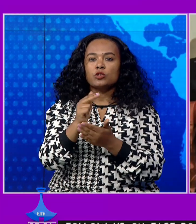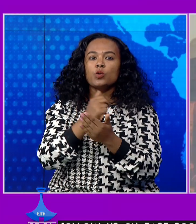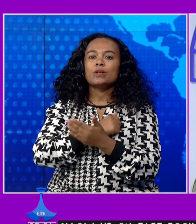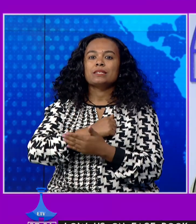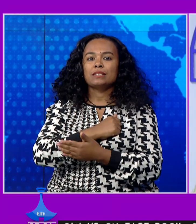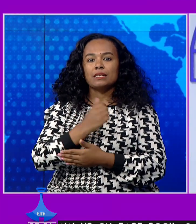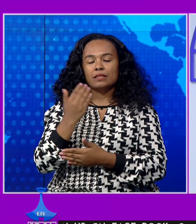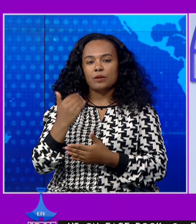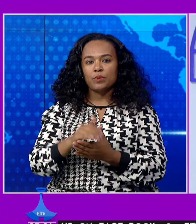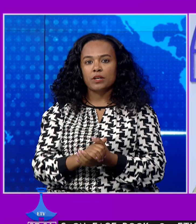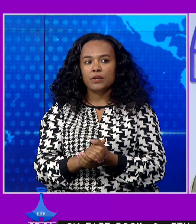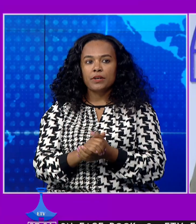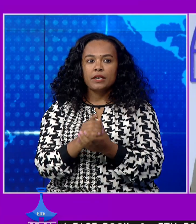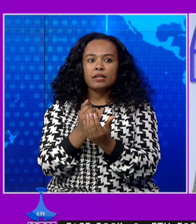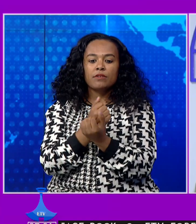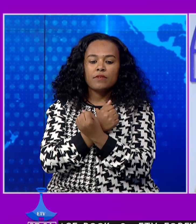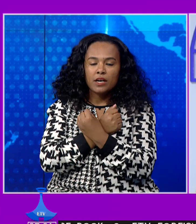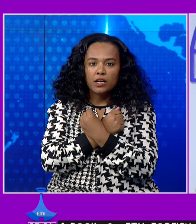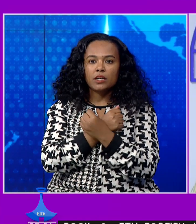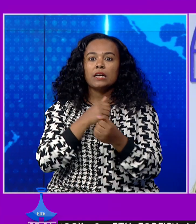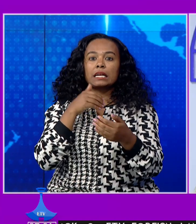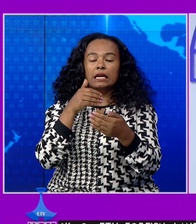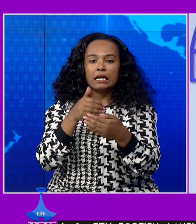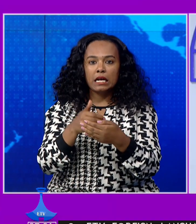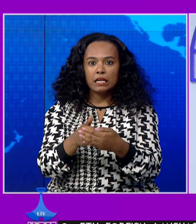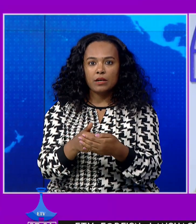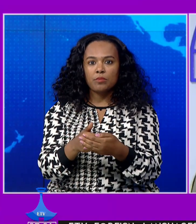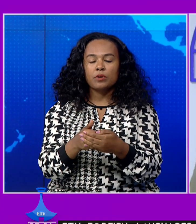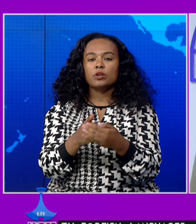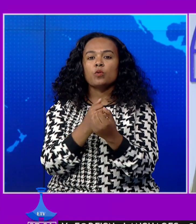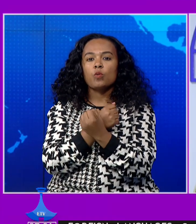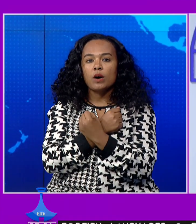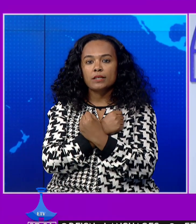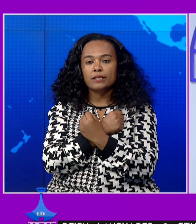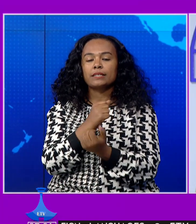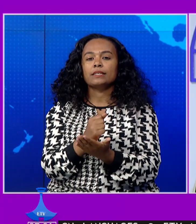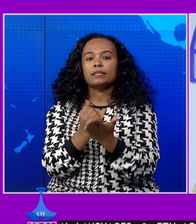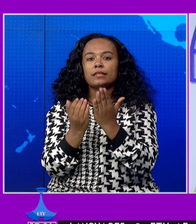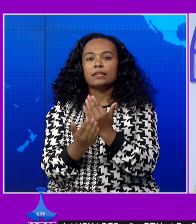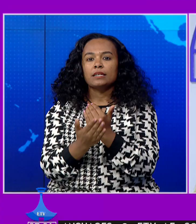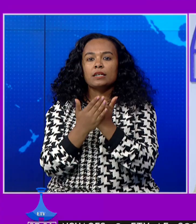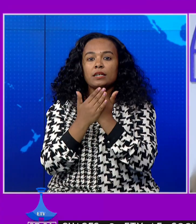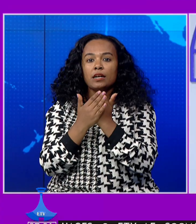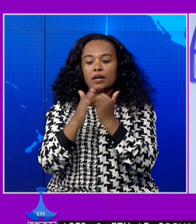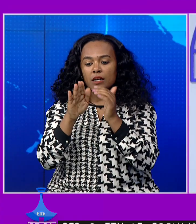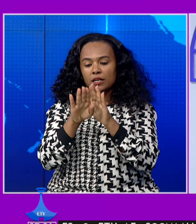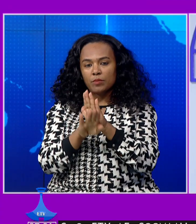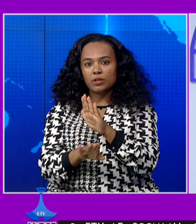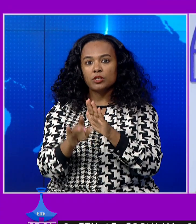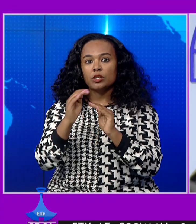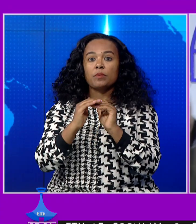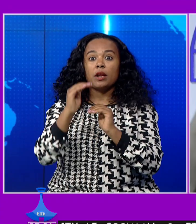ነበር። እንፈቃቀር፣ እንቀራረብ፣ እንዋደድ፣ እንረዳዳ፣ የበታችሁ የበራውን